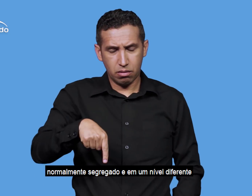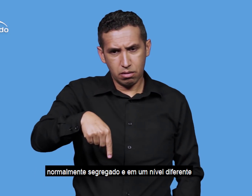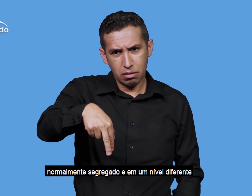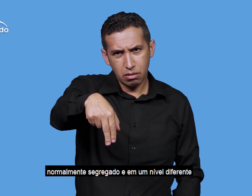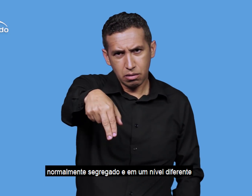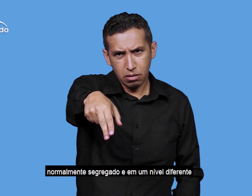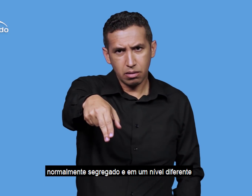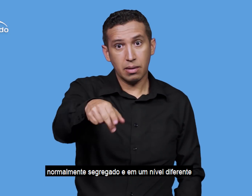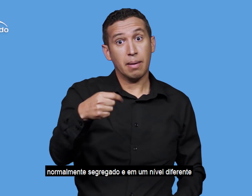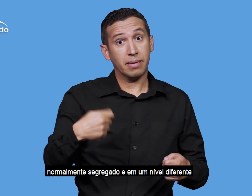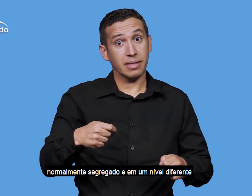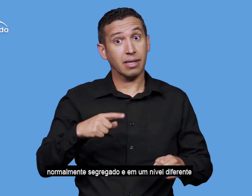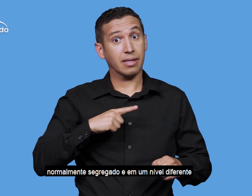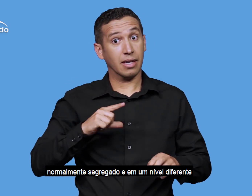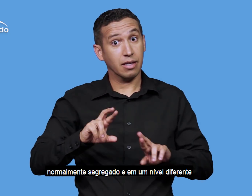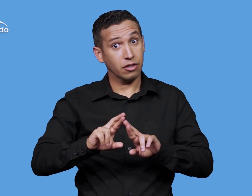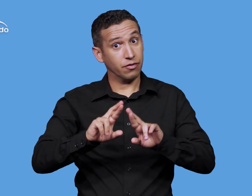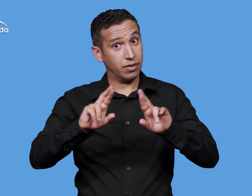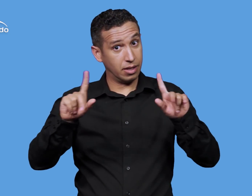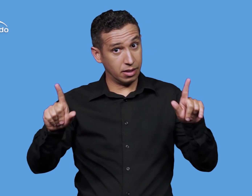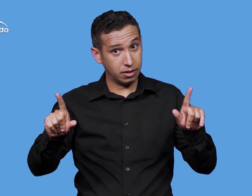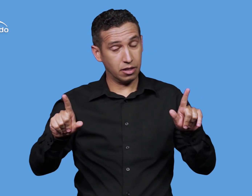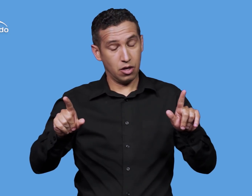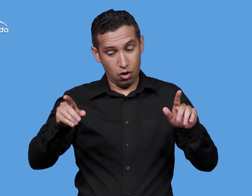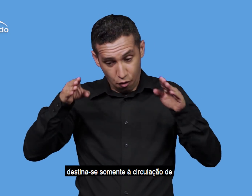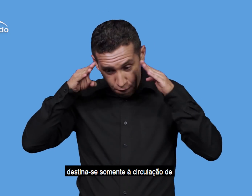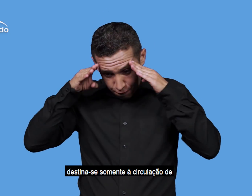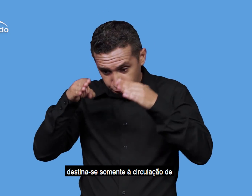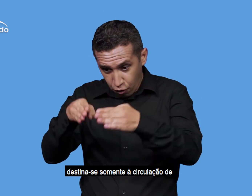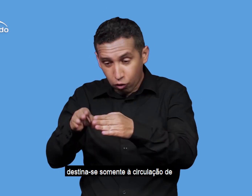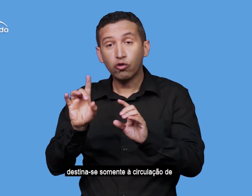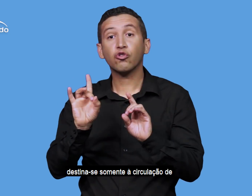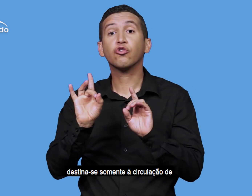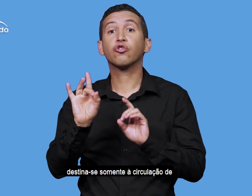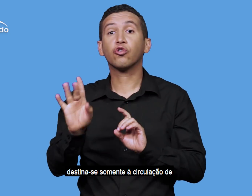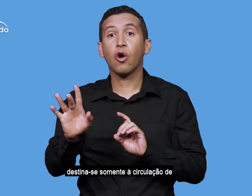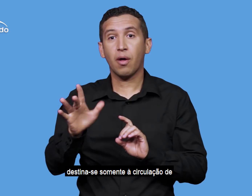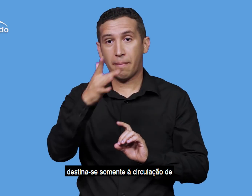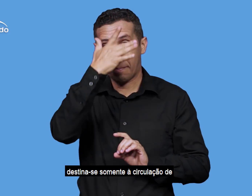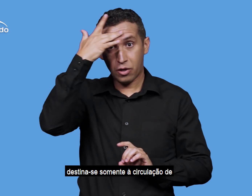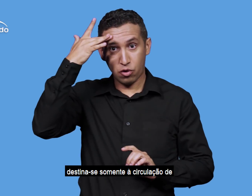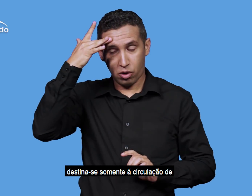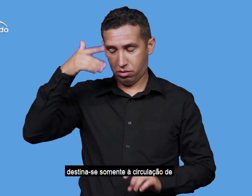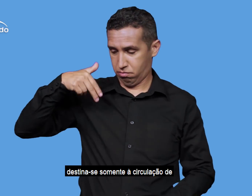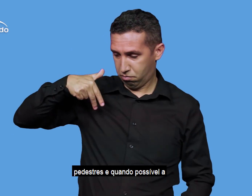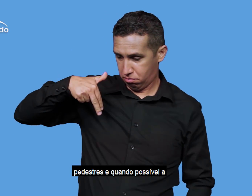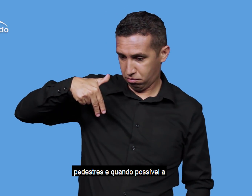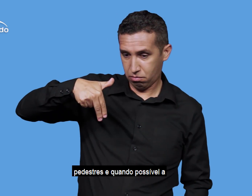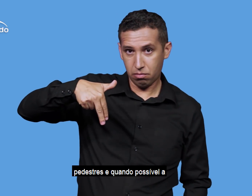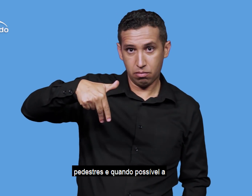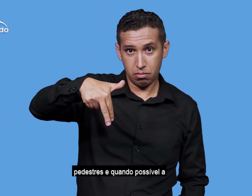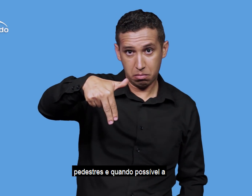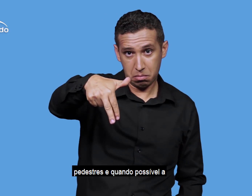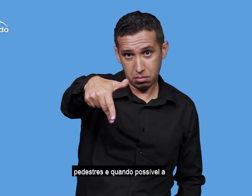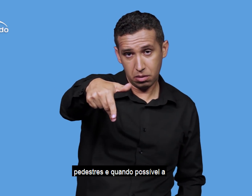normalmente segregado e em um nível diferente destina-se somente à circulação de pedestres e quando